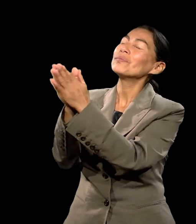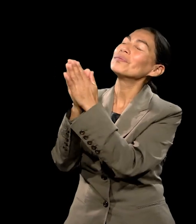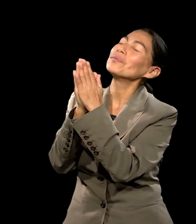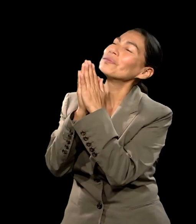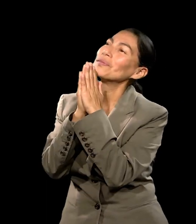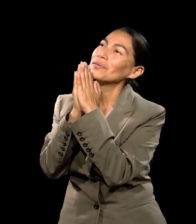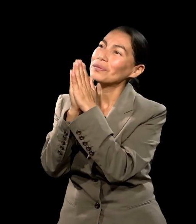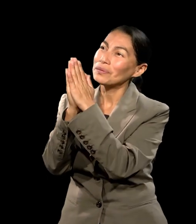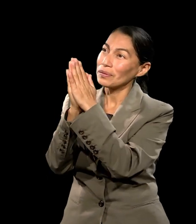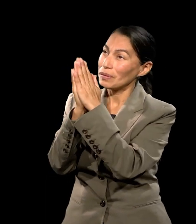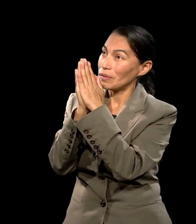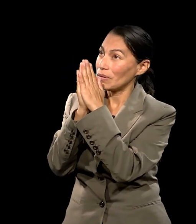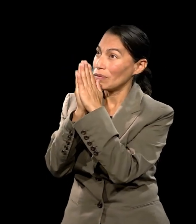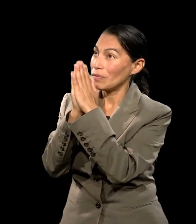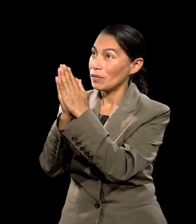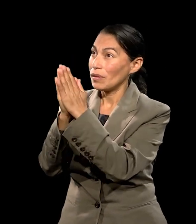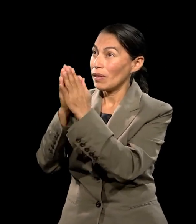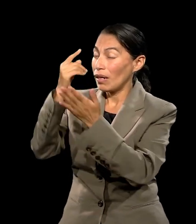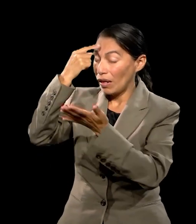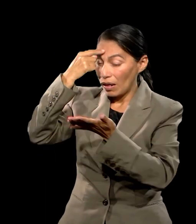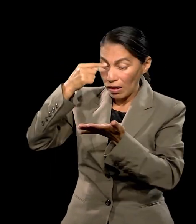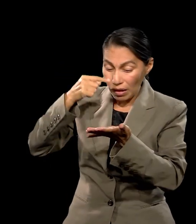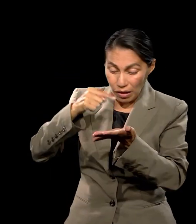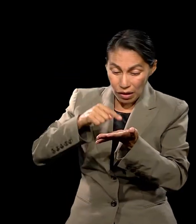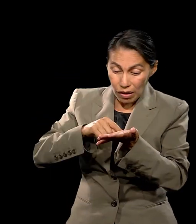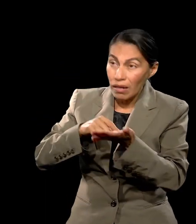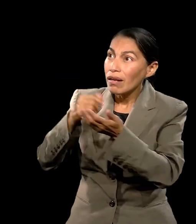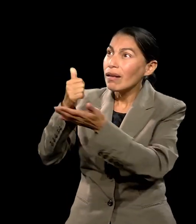Cristo, hoy